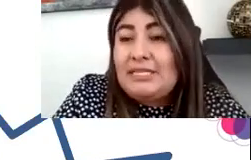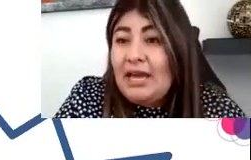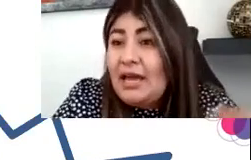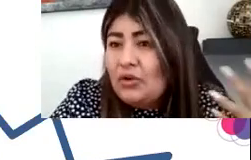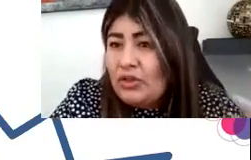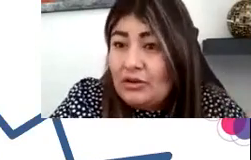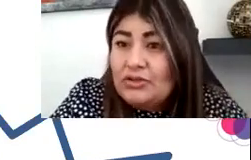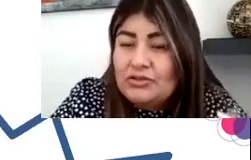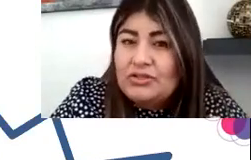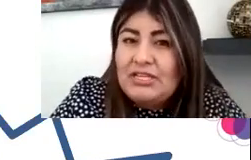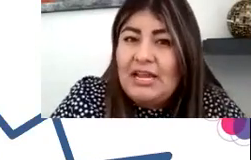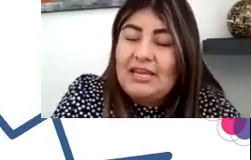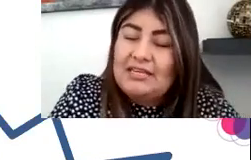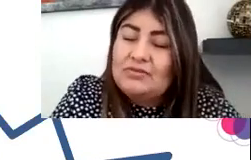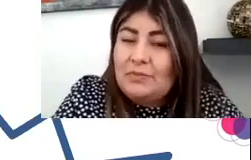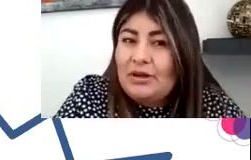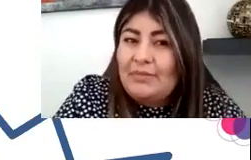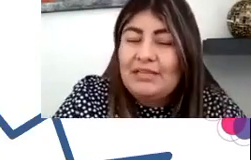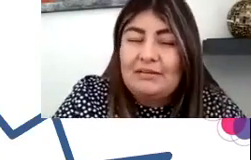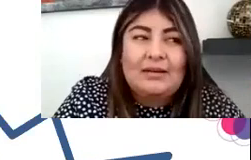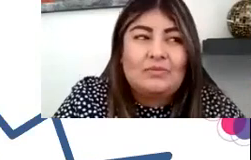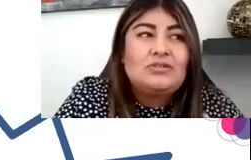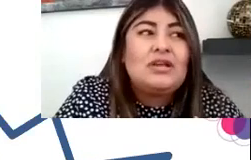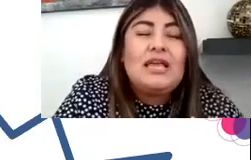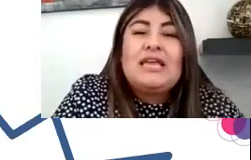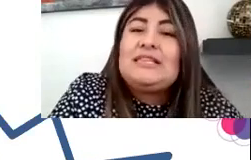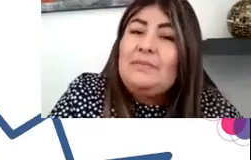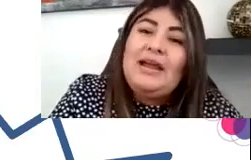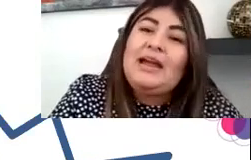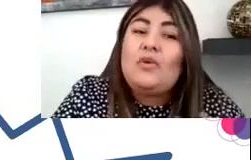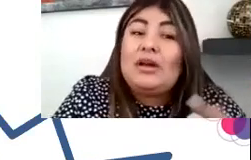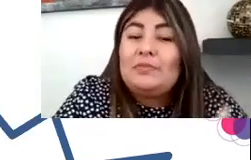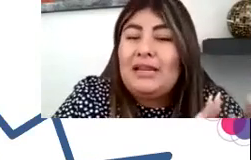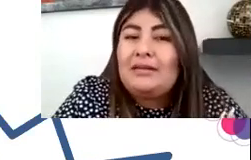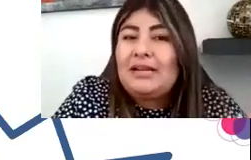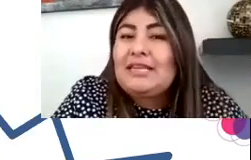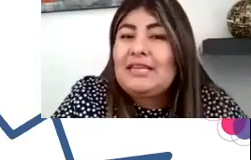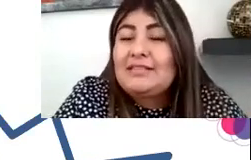discapacidad o de inclusión social, que es en el programa que trabajamos, siempre hay cuatro palabras que hacen